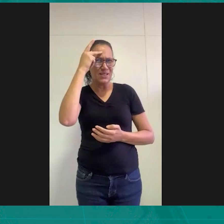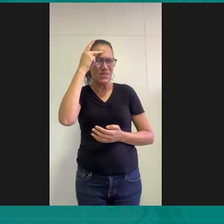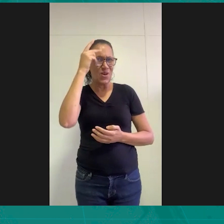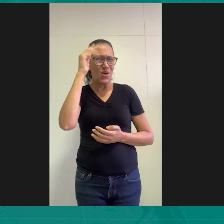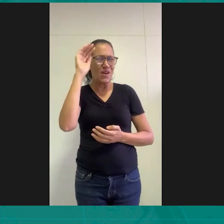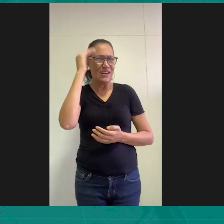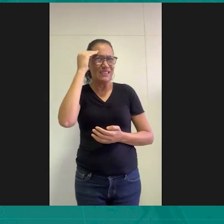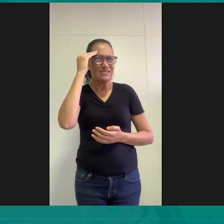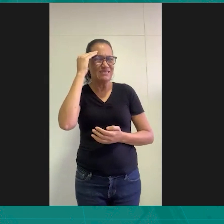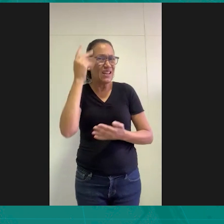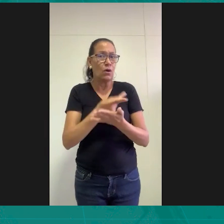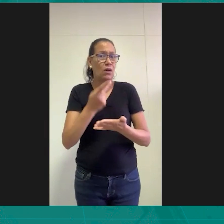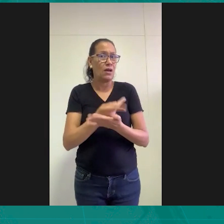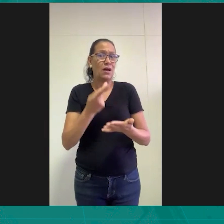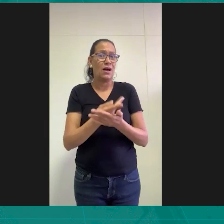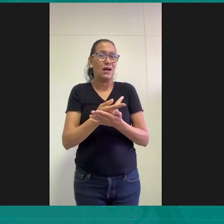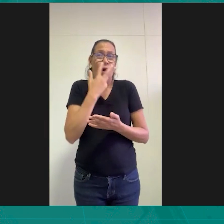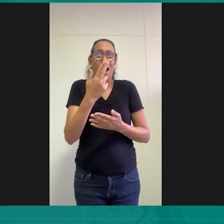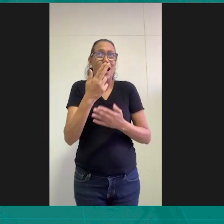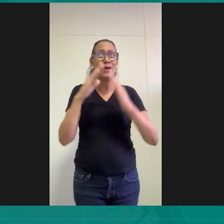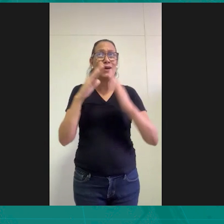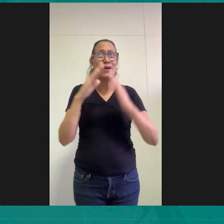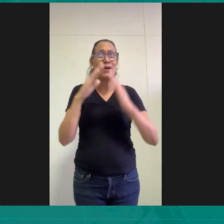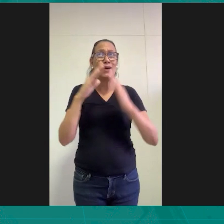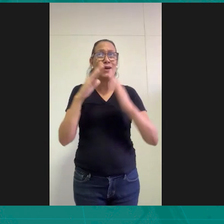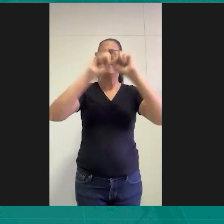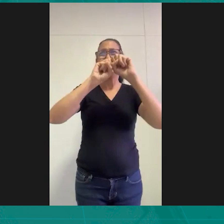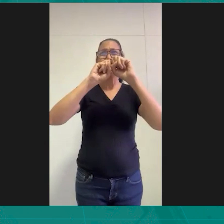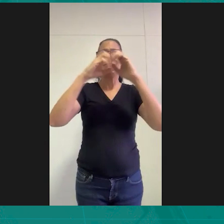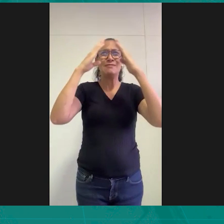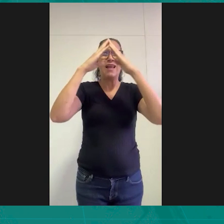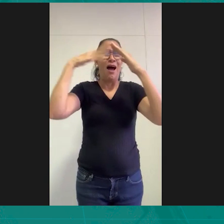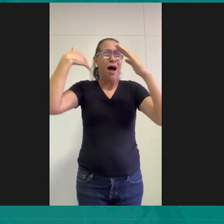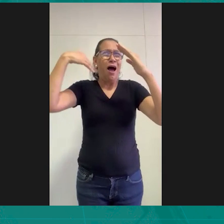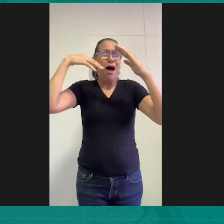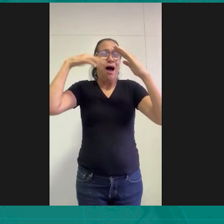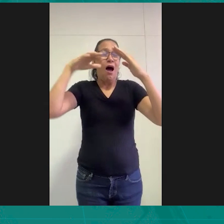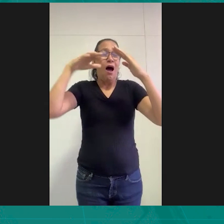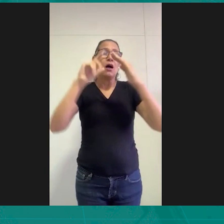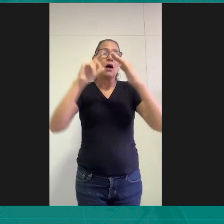nenhuma mansão celestial. Nós vamos morar, irmão, no Pai.